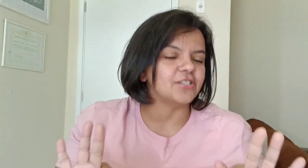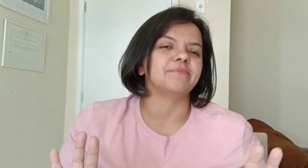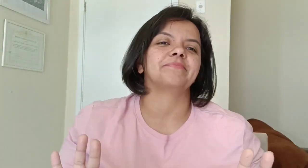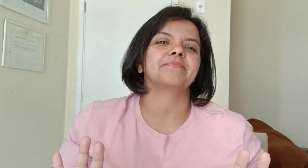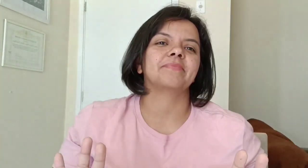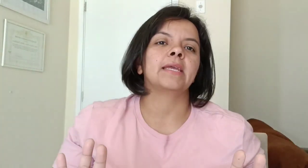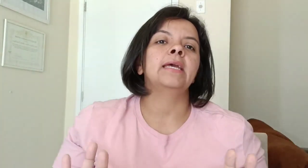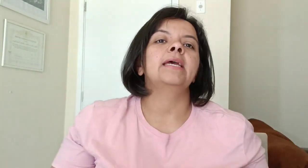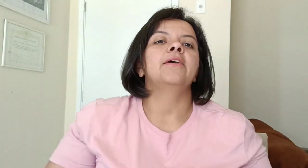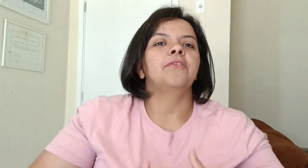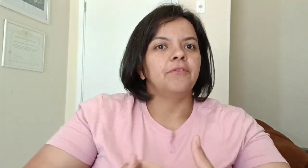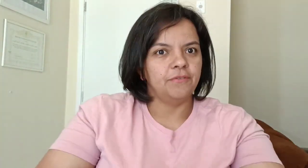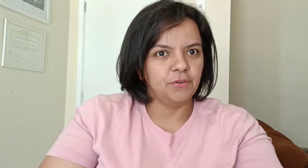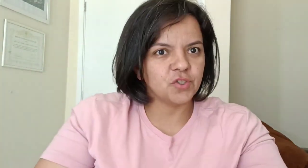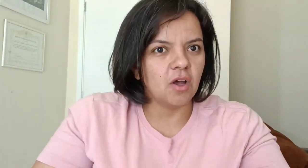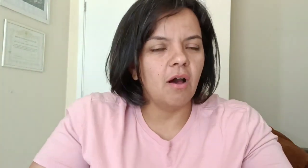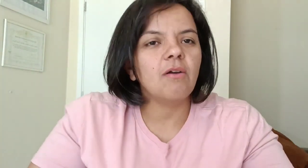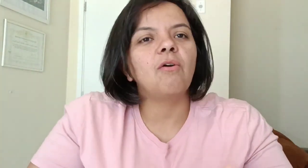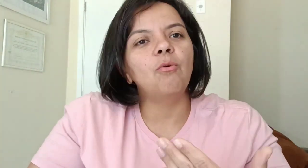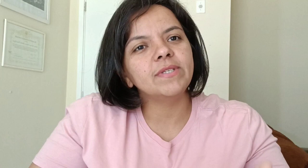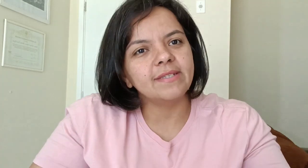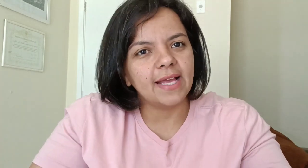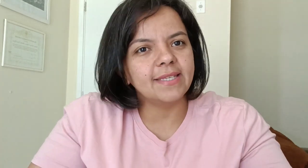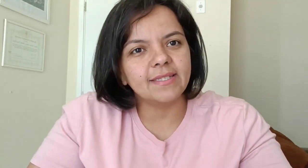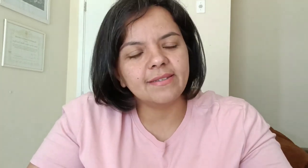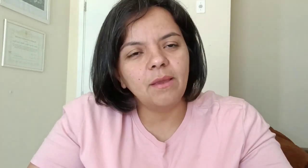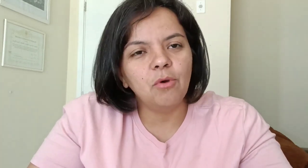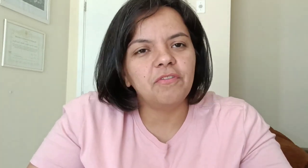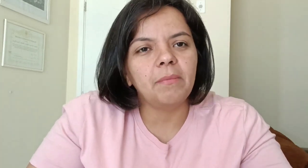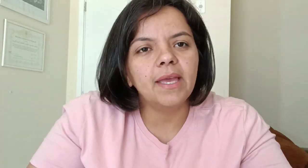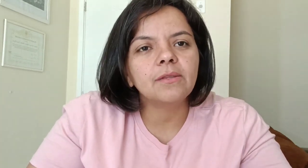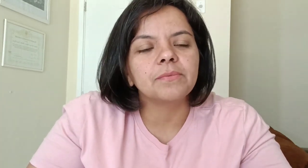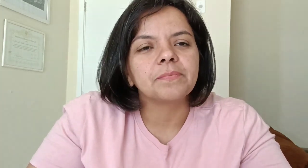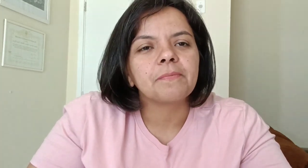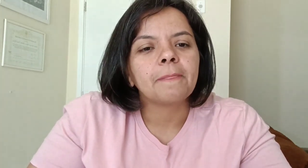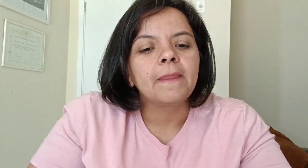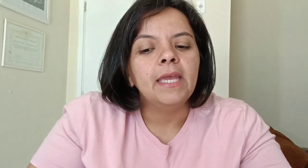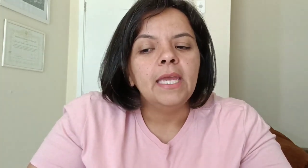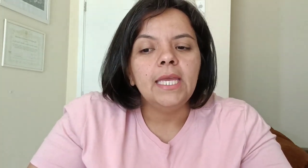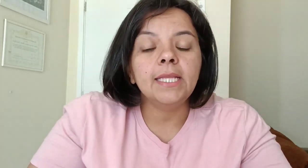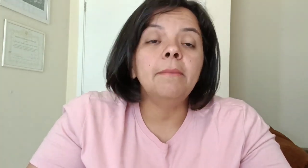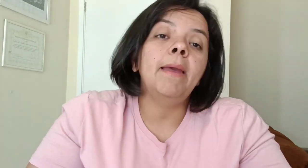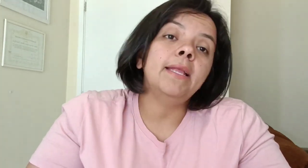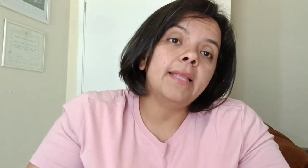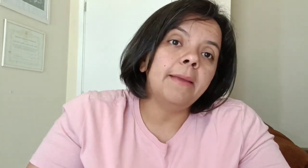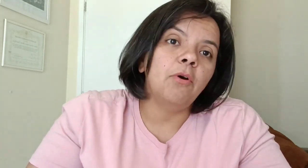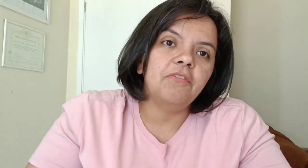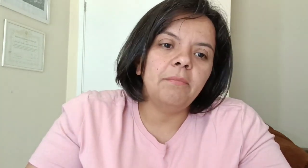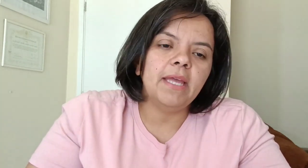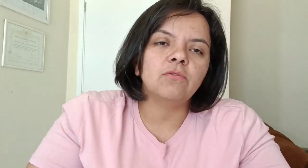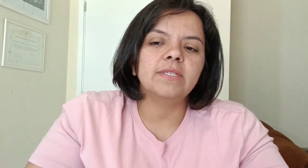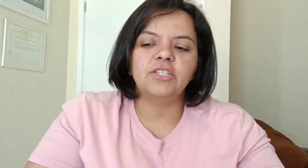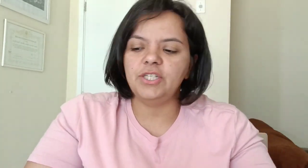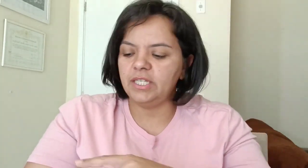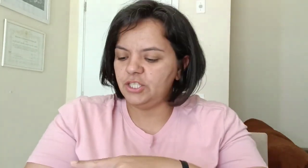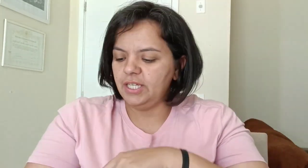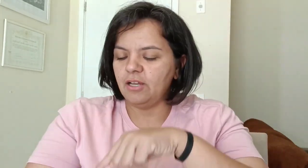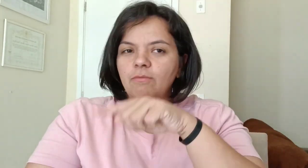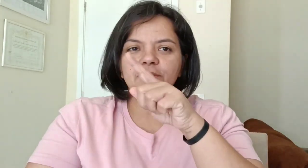felicidade. Viu só como os sinais eles têm movimento? E também tem movimentos de como se